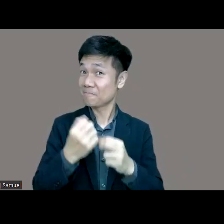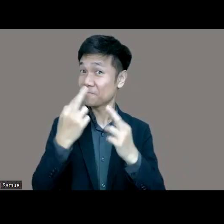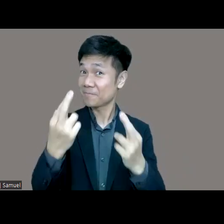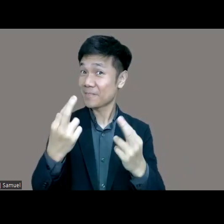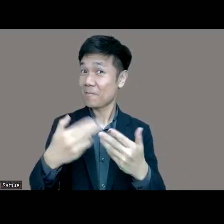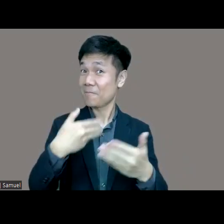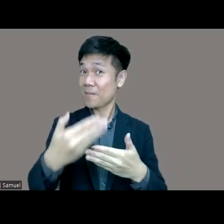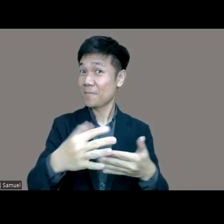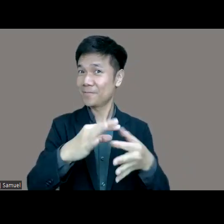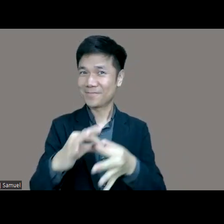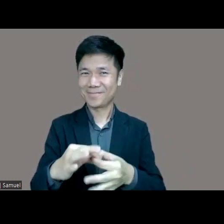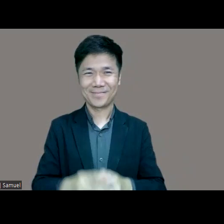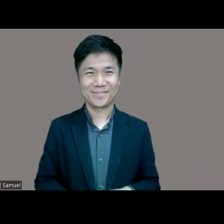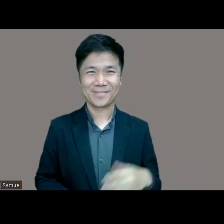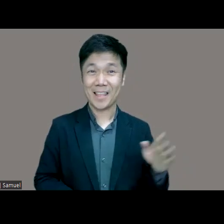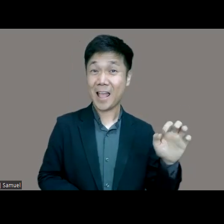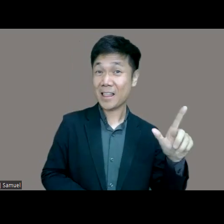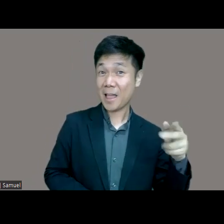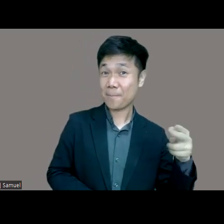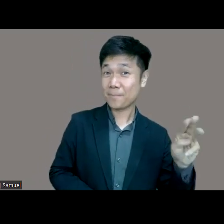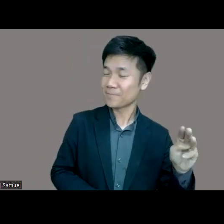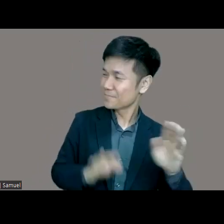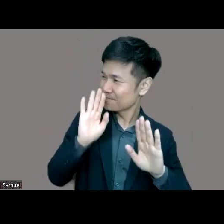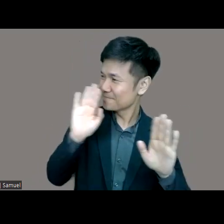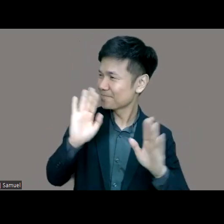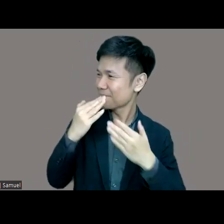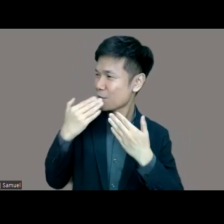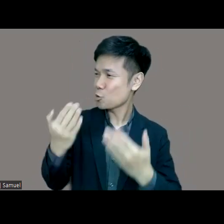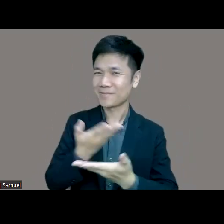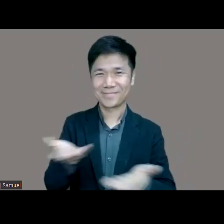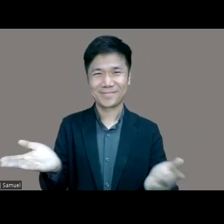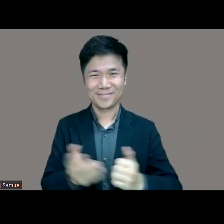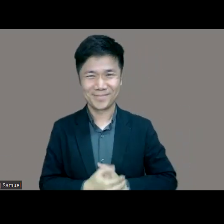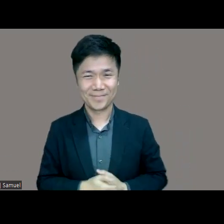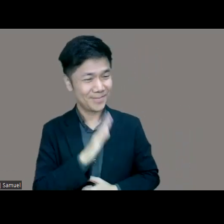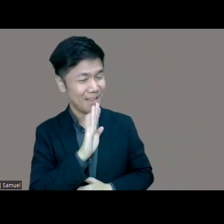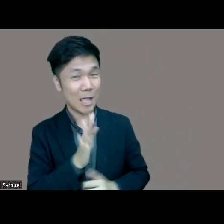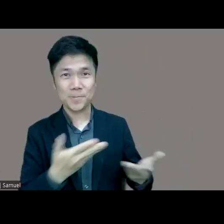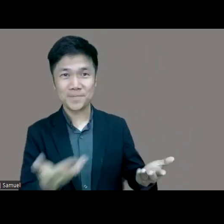cette année et j'ai hâte de travailler avec vous l'an prochain. Merci beaucoup tout le monde.